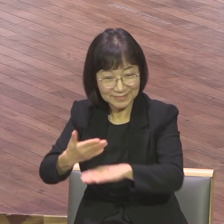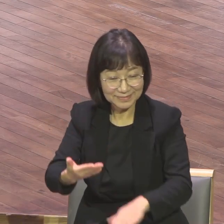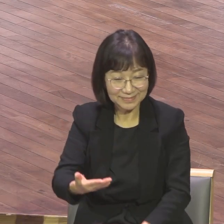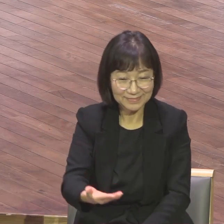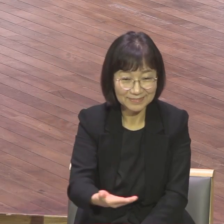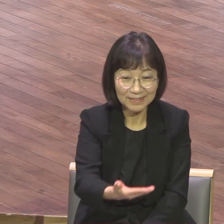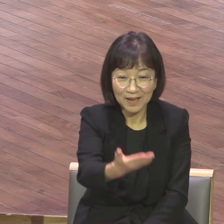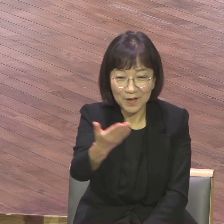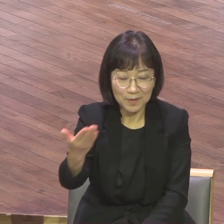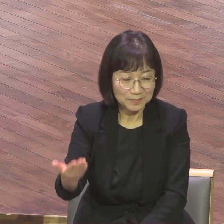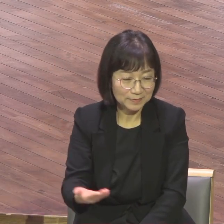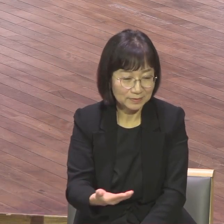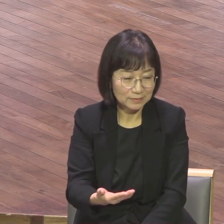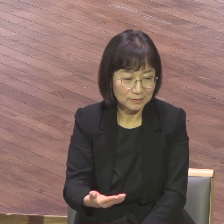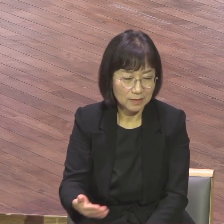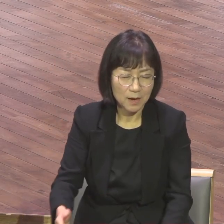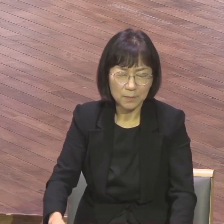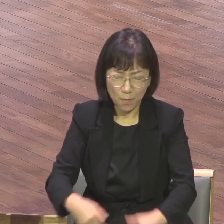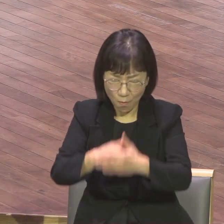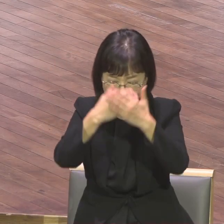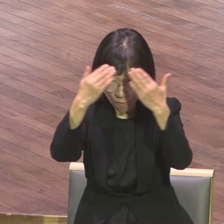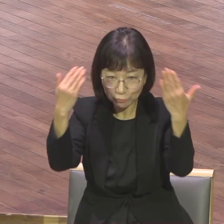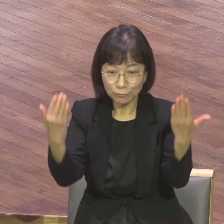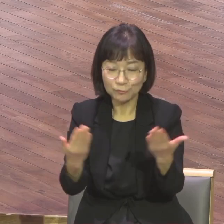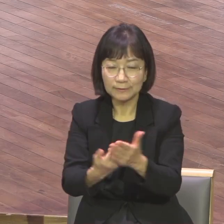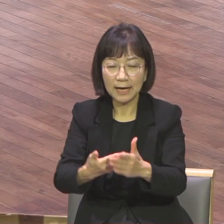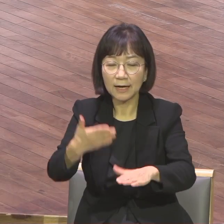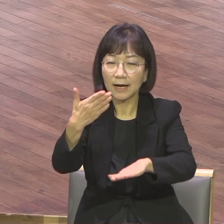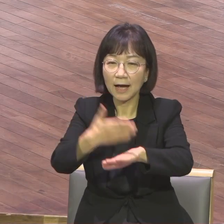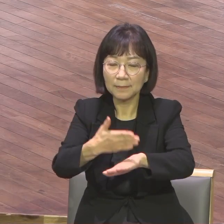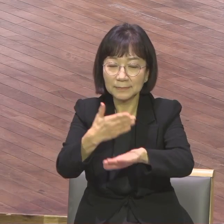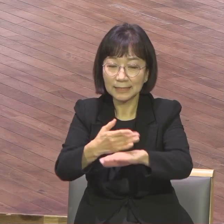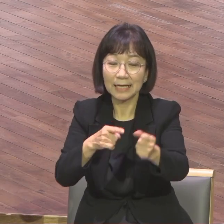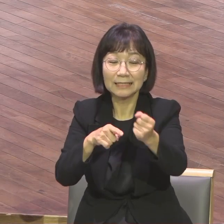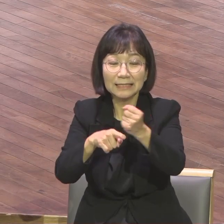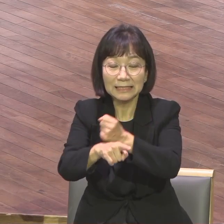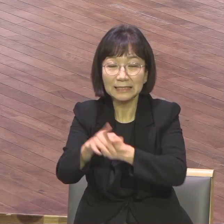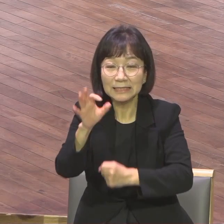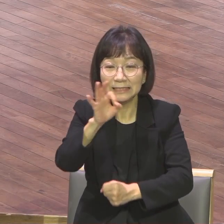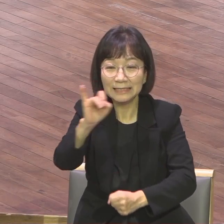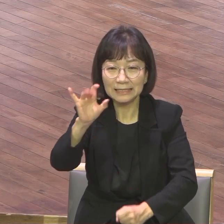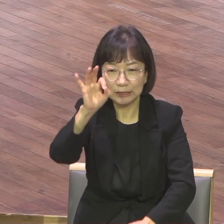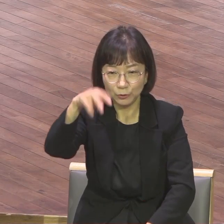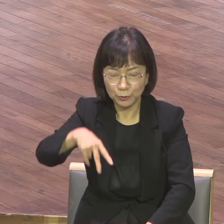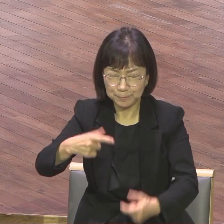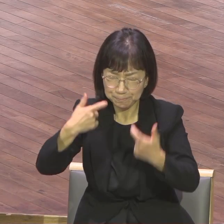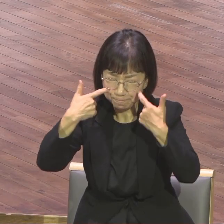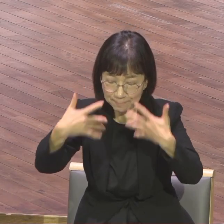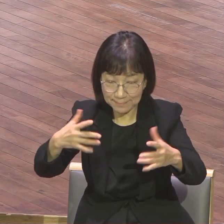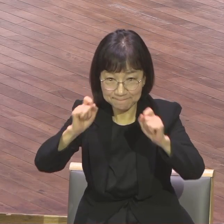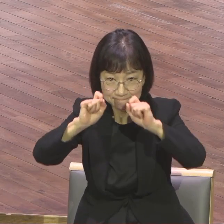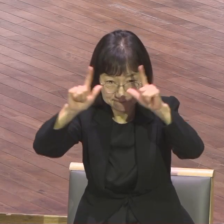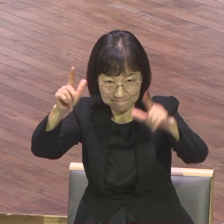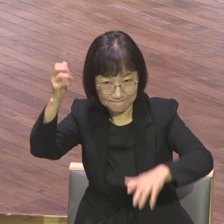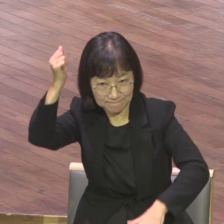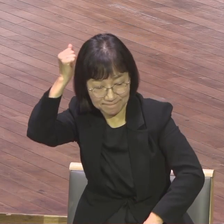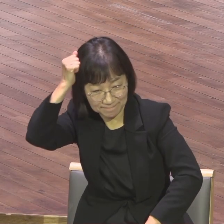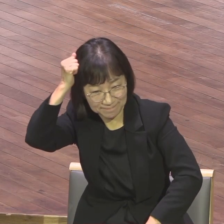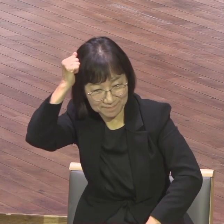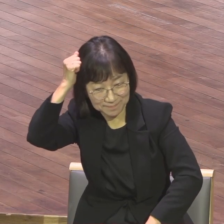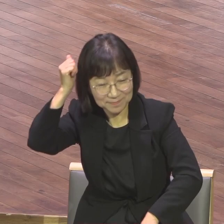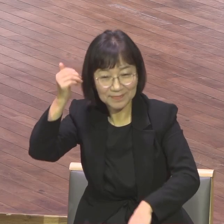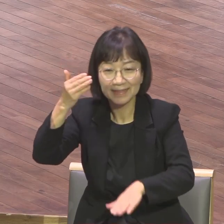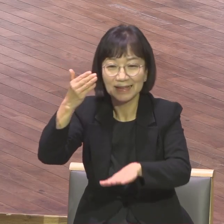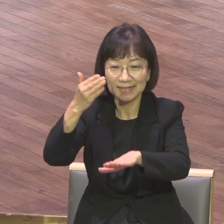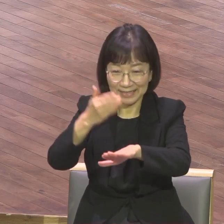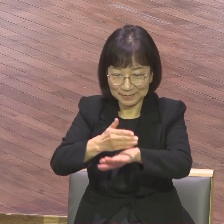성도들은 감사할 분명한 이유, 그 이유를 붙잡고 감사의 절대 망대를